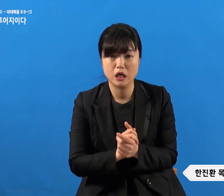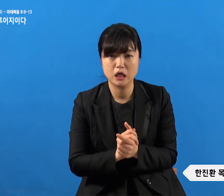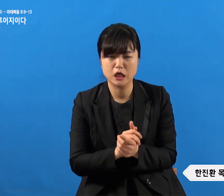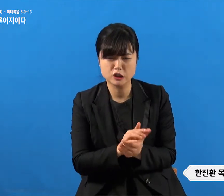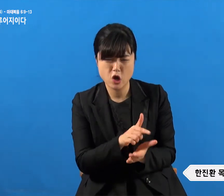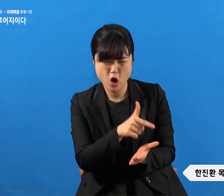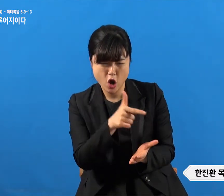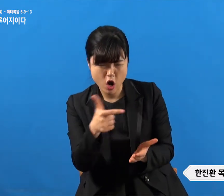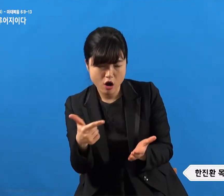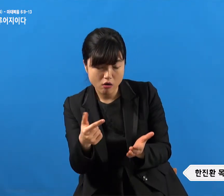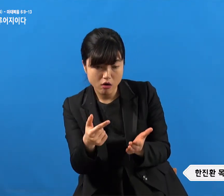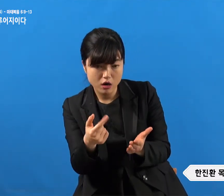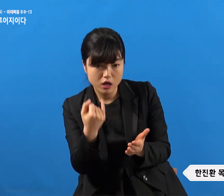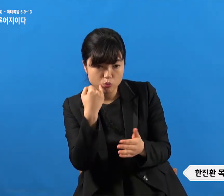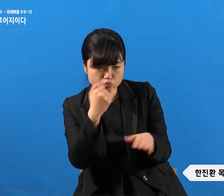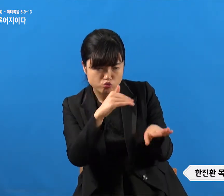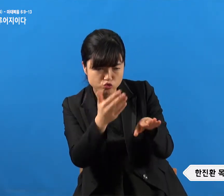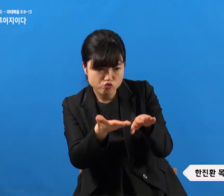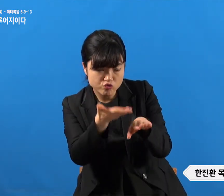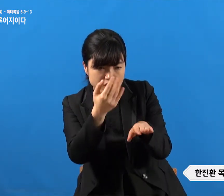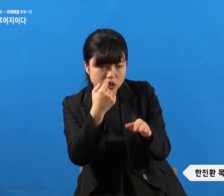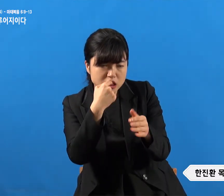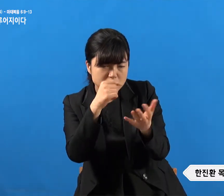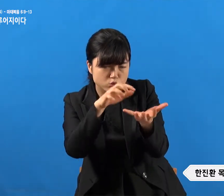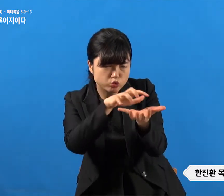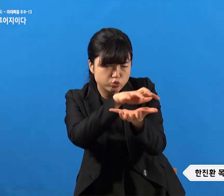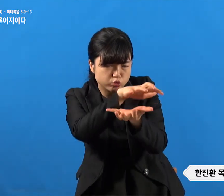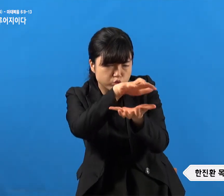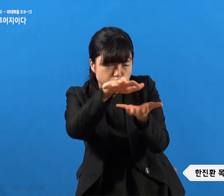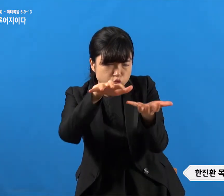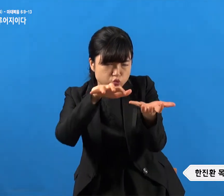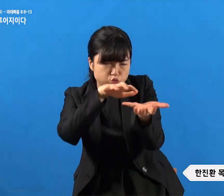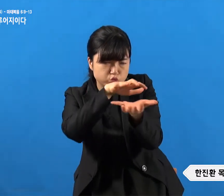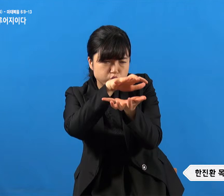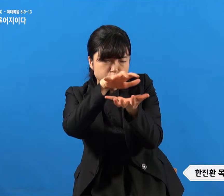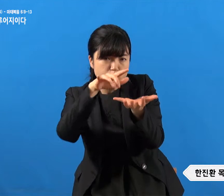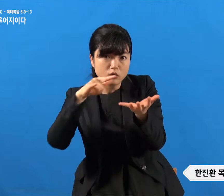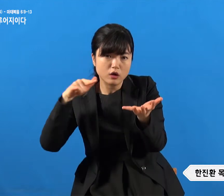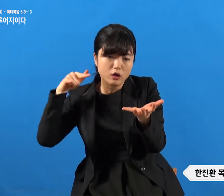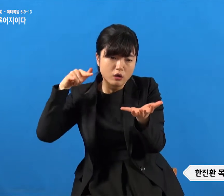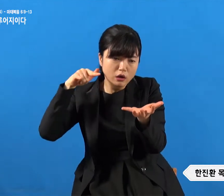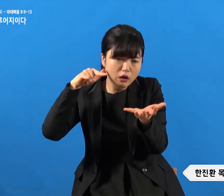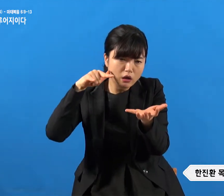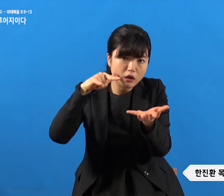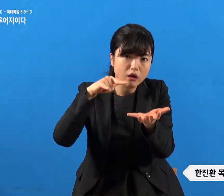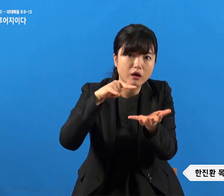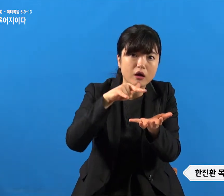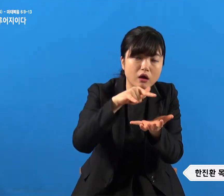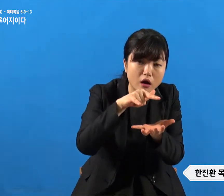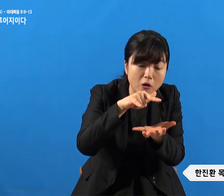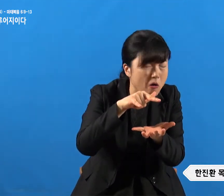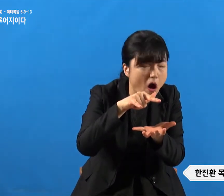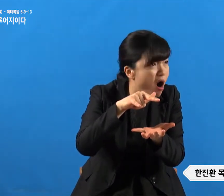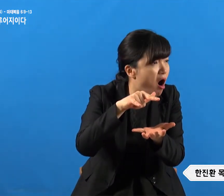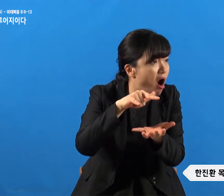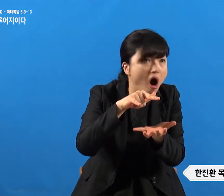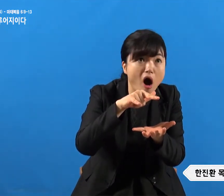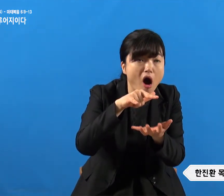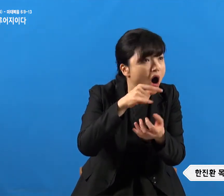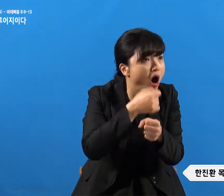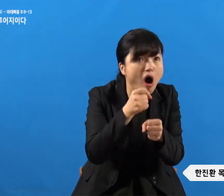이 전역역에 수면 위에 짙게 깔린 안개 속으로 들어가는 것이라고 합니다.